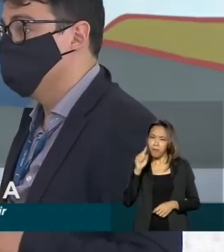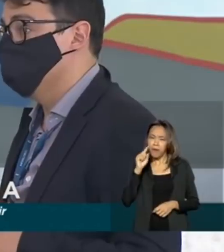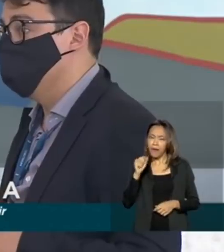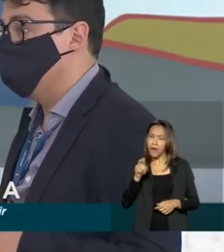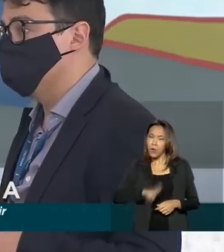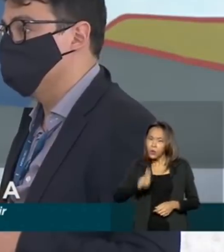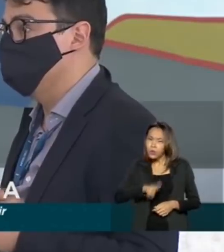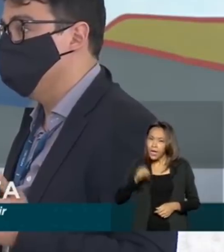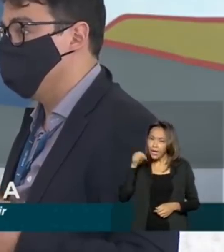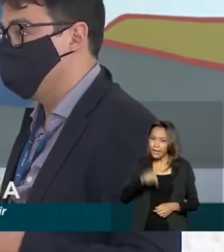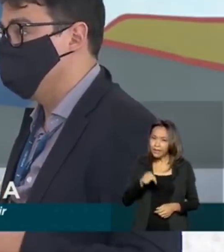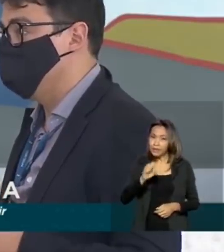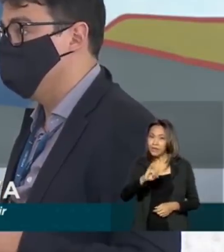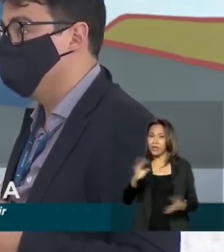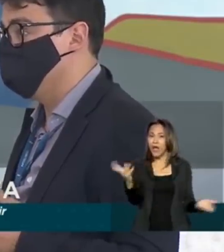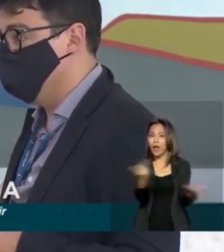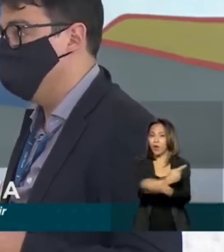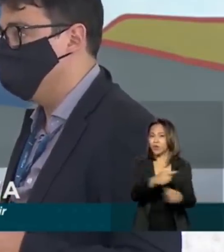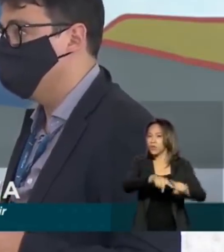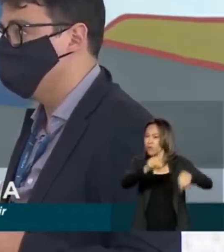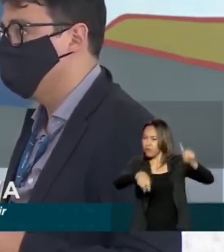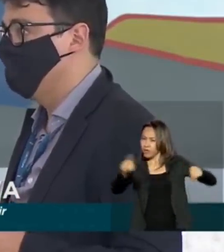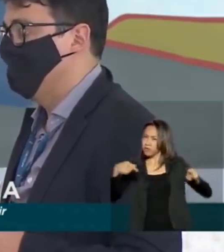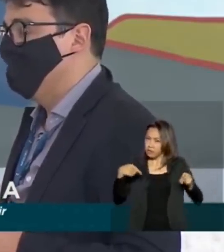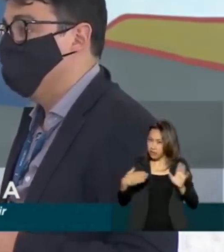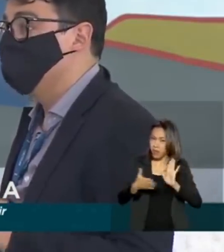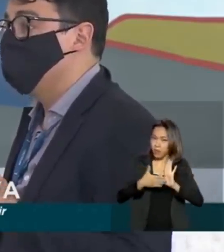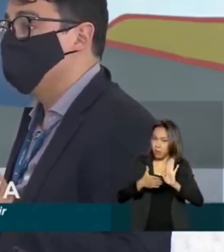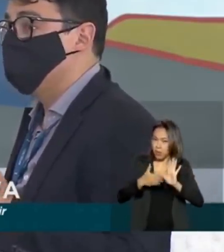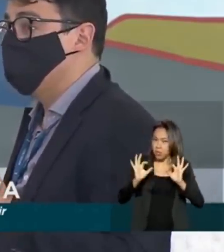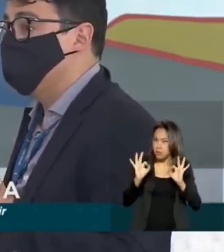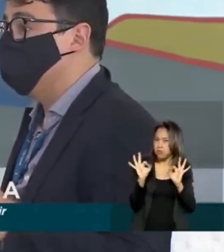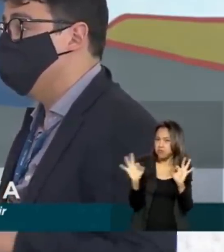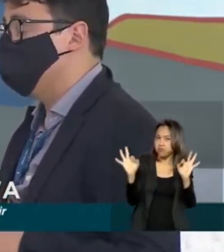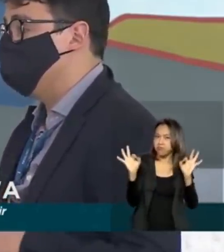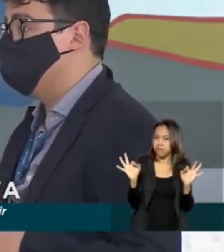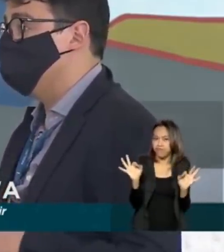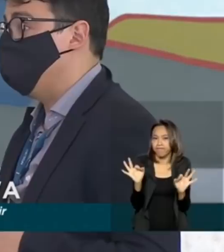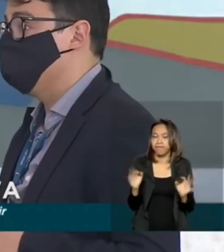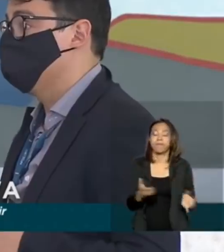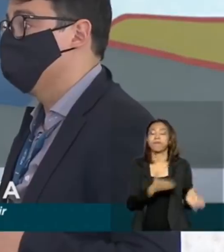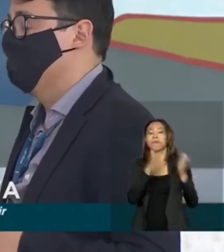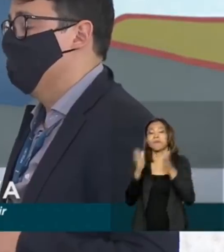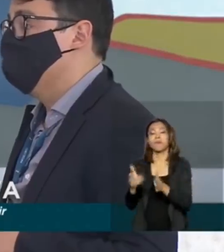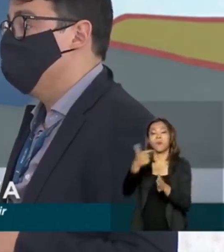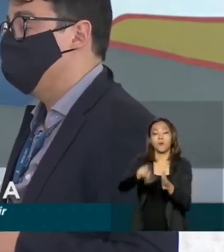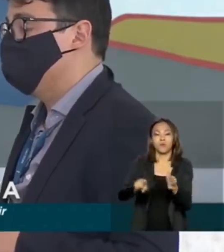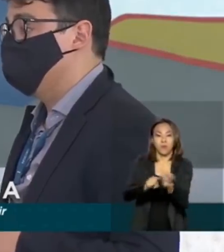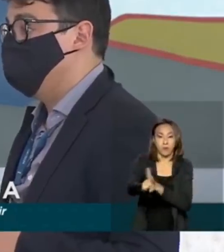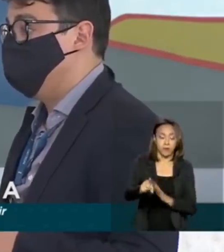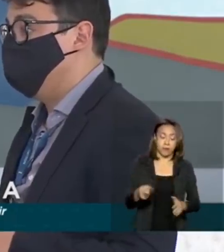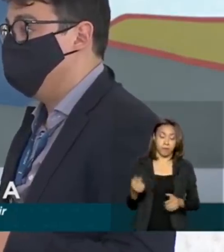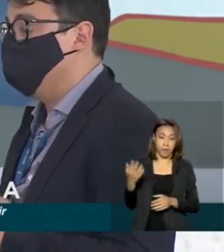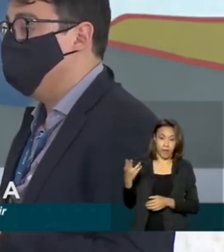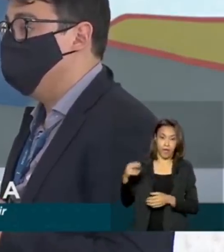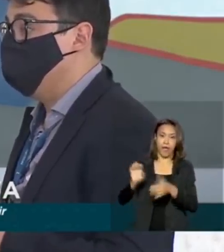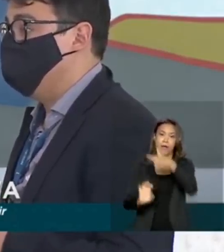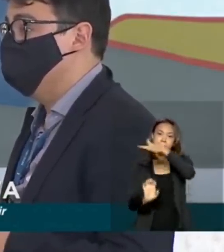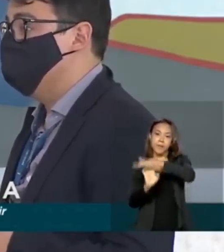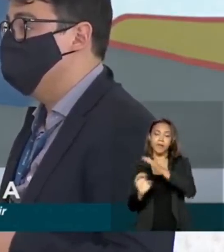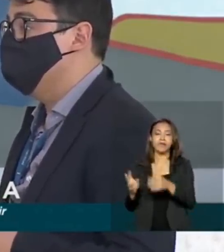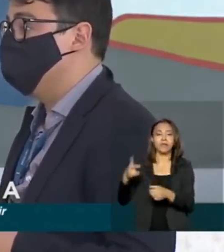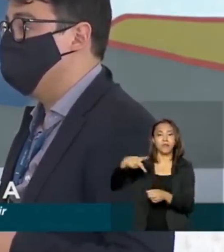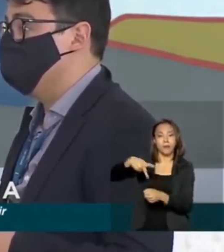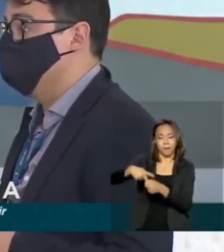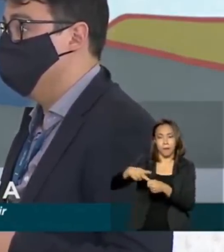Essas duas são propostas bem factíveis e que estão na mesa. Eu gostaria de saber também se a Petrobras pode passar a determinar